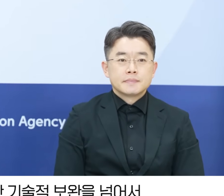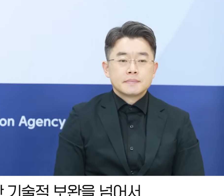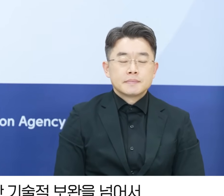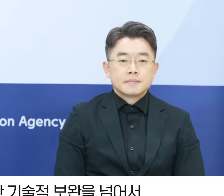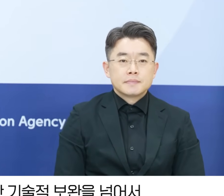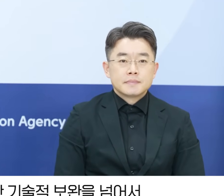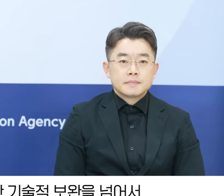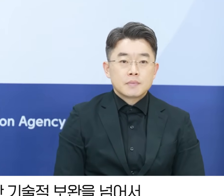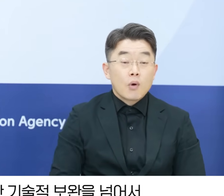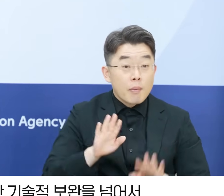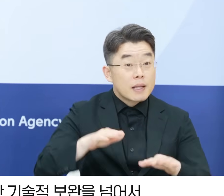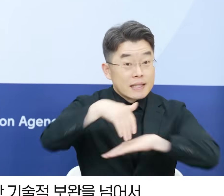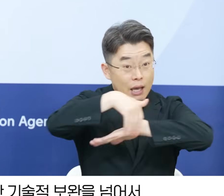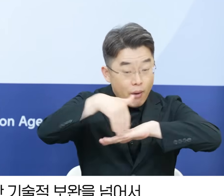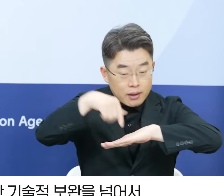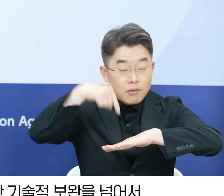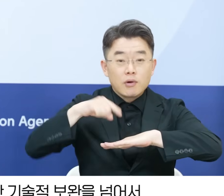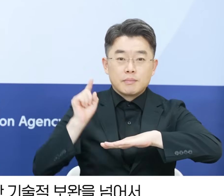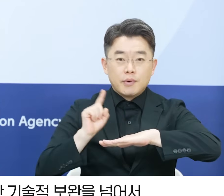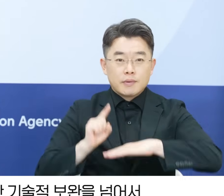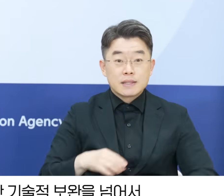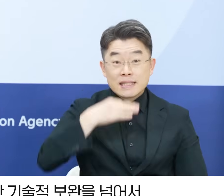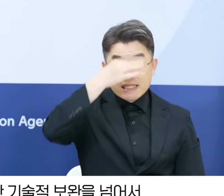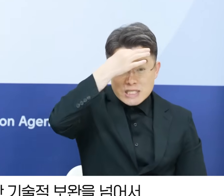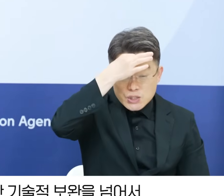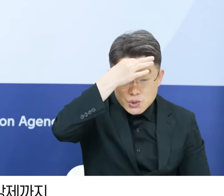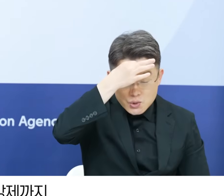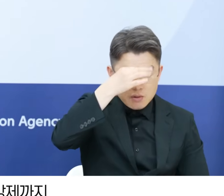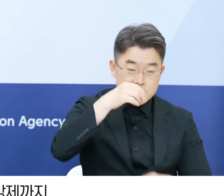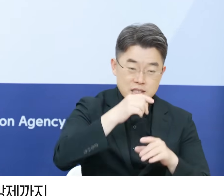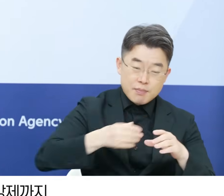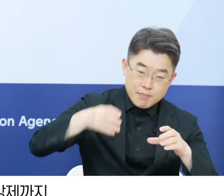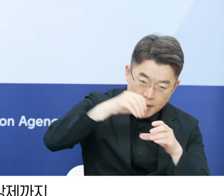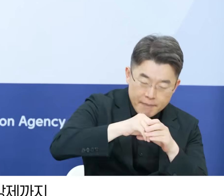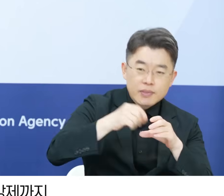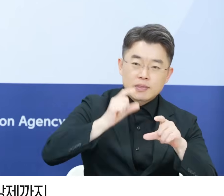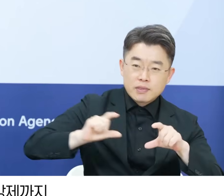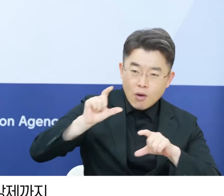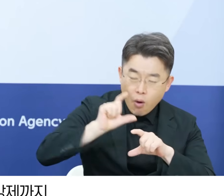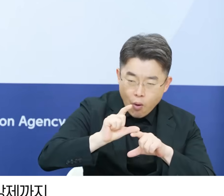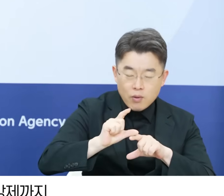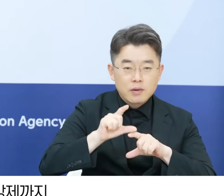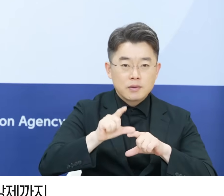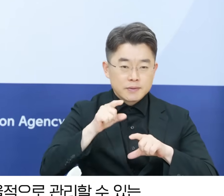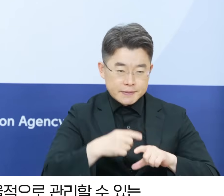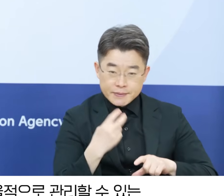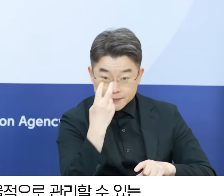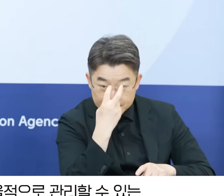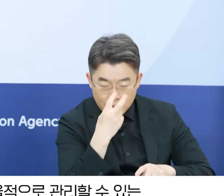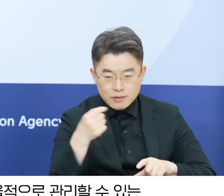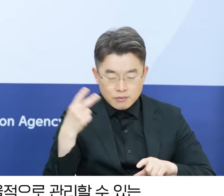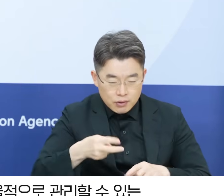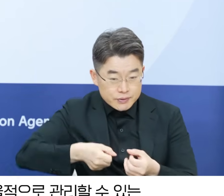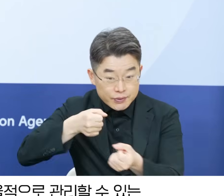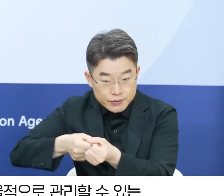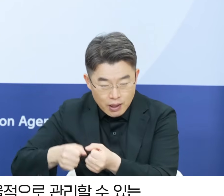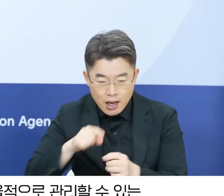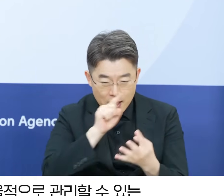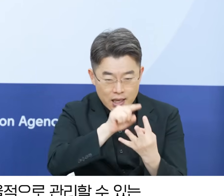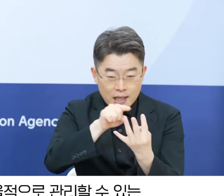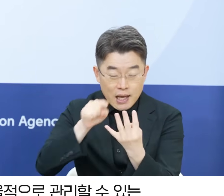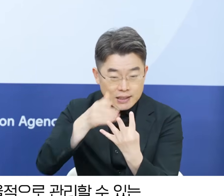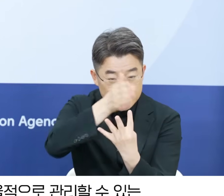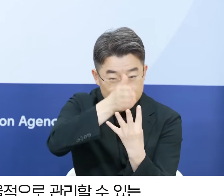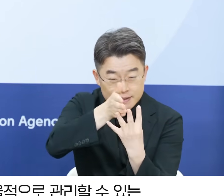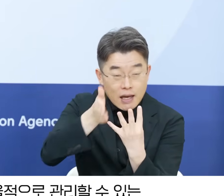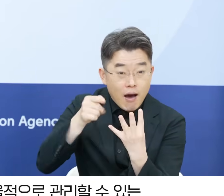이번 중장기 계획은 단순한 기술적 보완을 넘어서 감시부터 방제까지 전 주기를 과학적이고